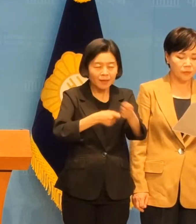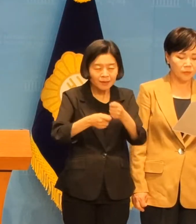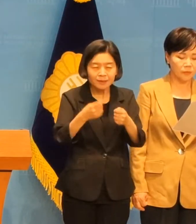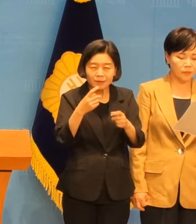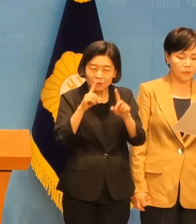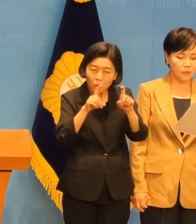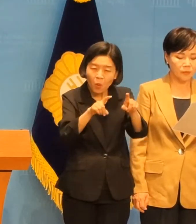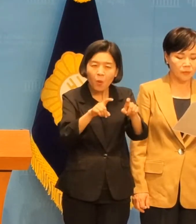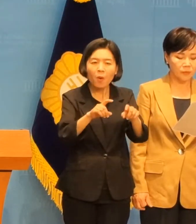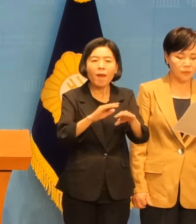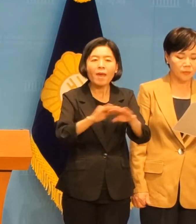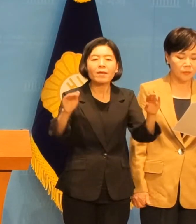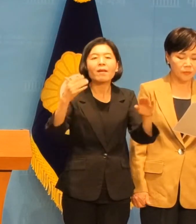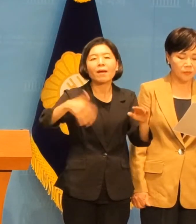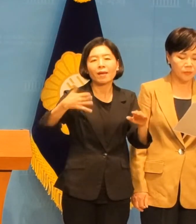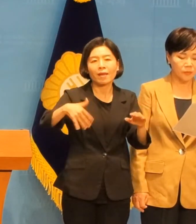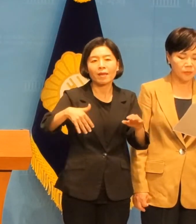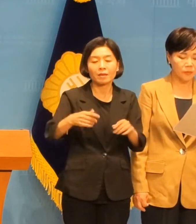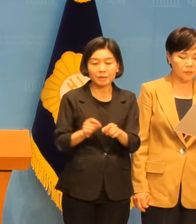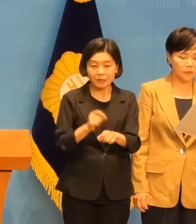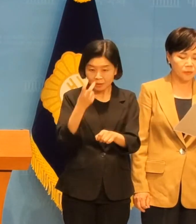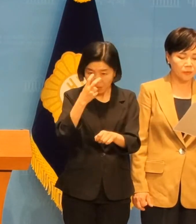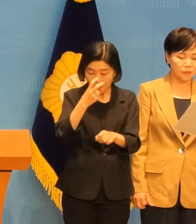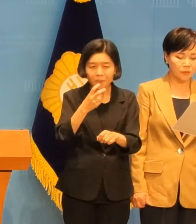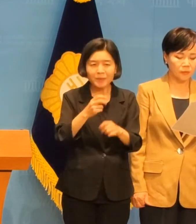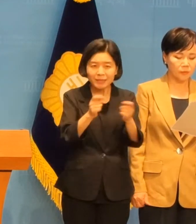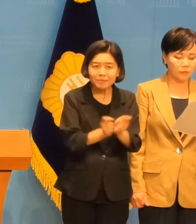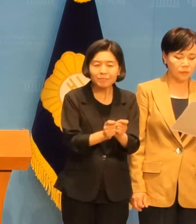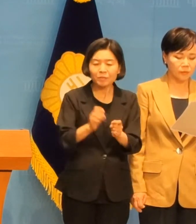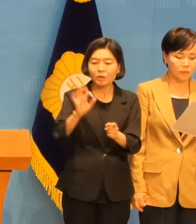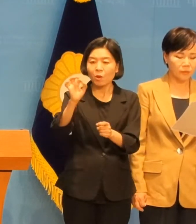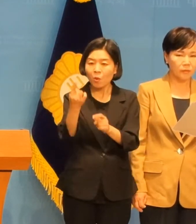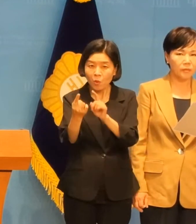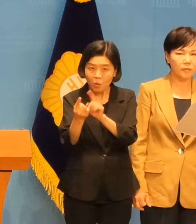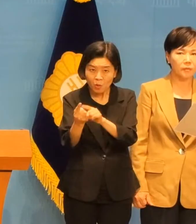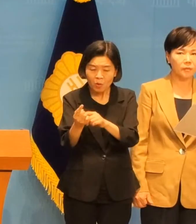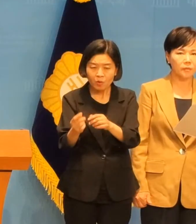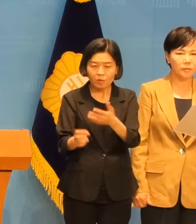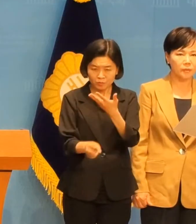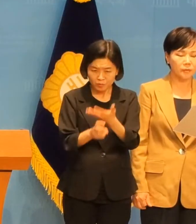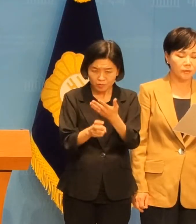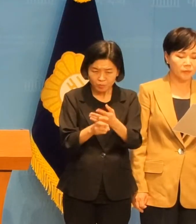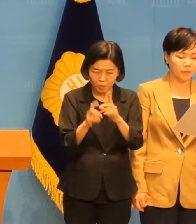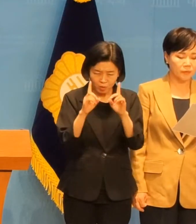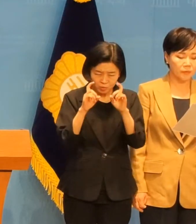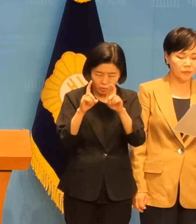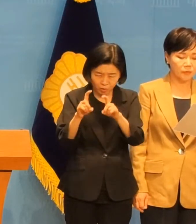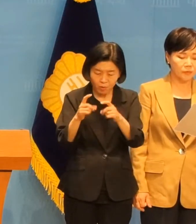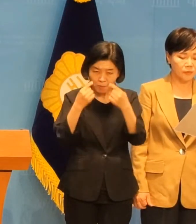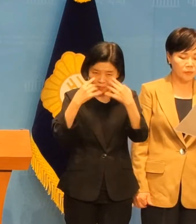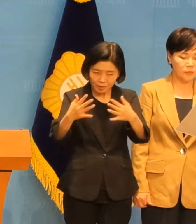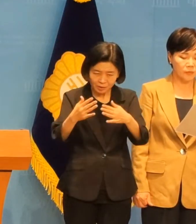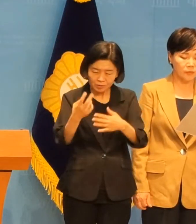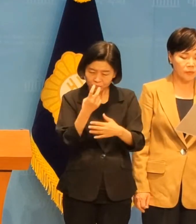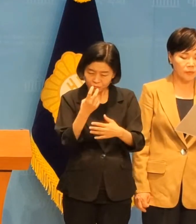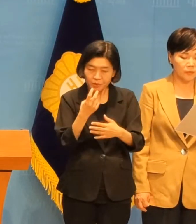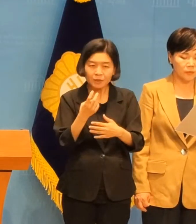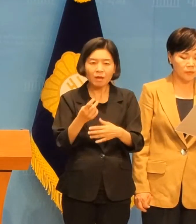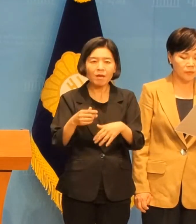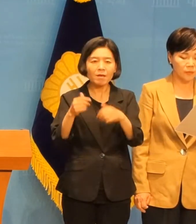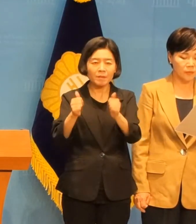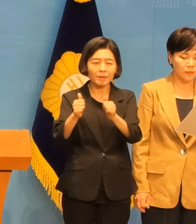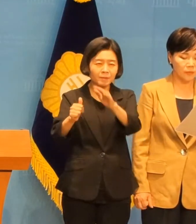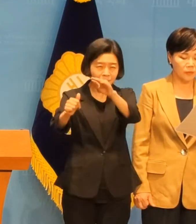않았습니다. 특검은 그 중심에 선 오세훈 시장의 불법 의혹 혐의를 철저히 수사해 법의 심판대에 세우는